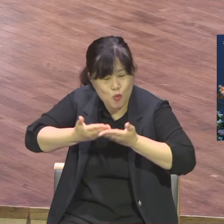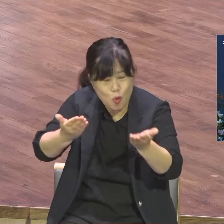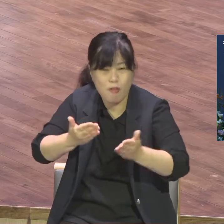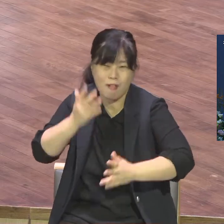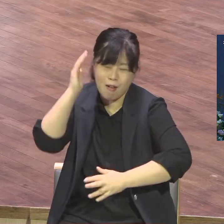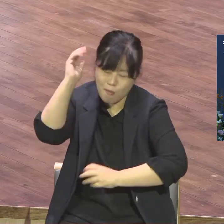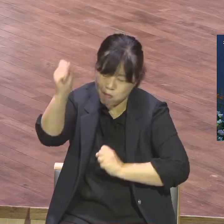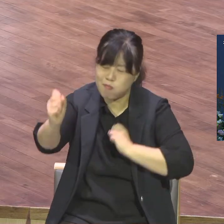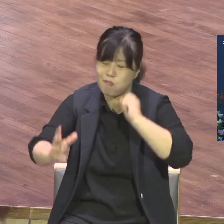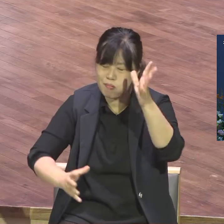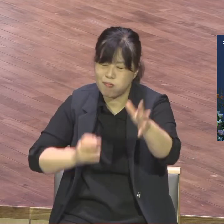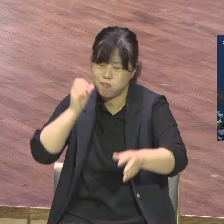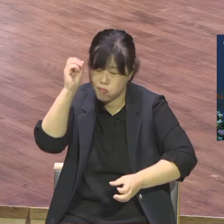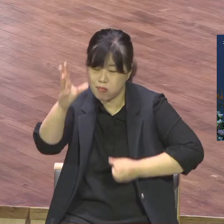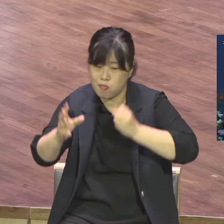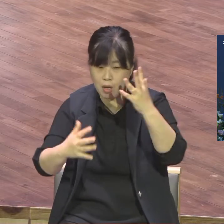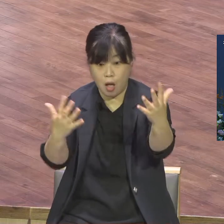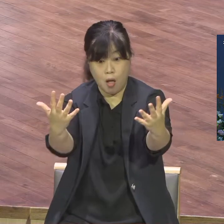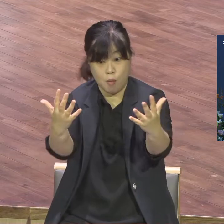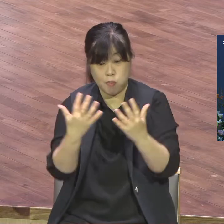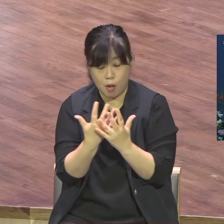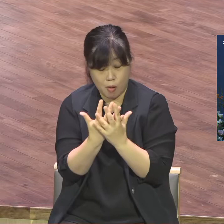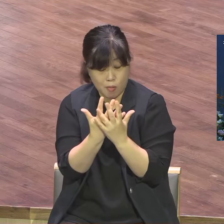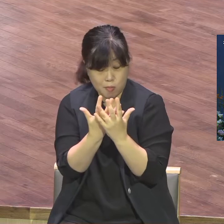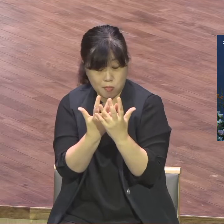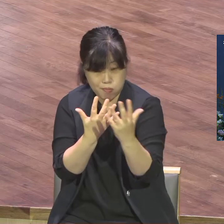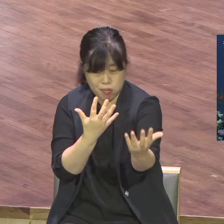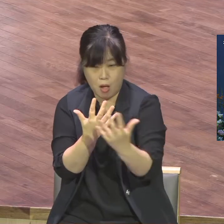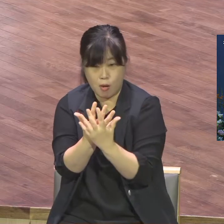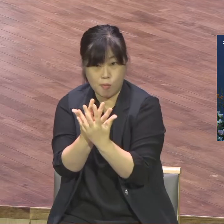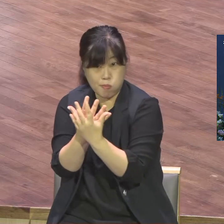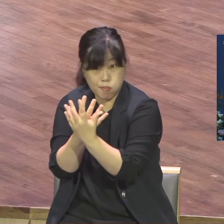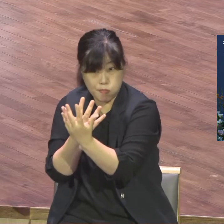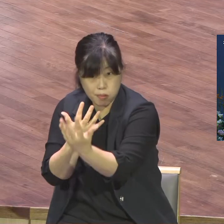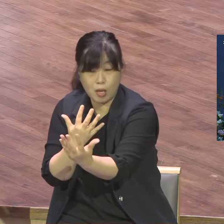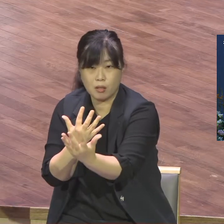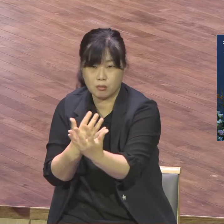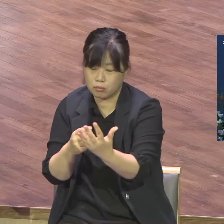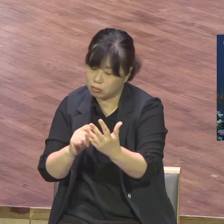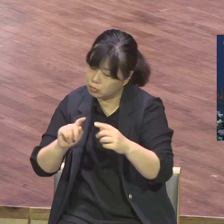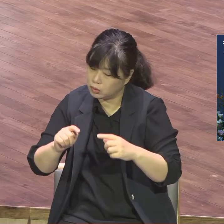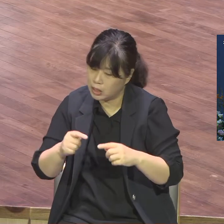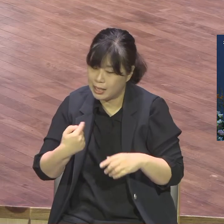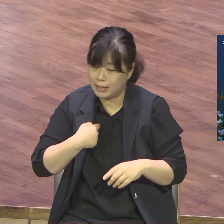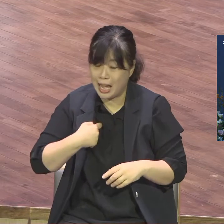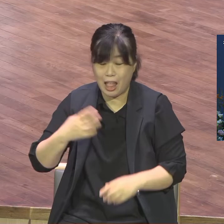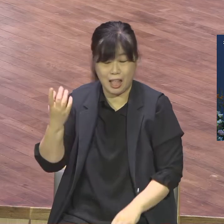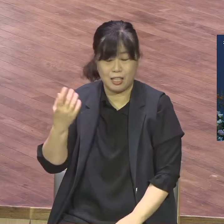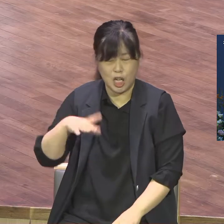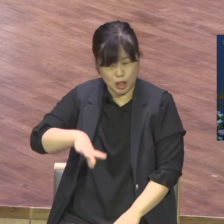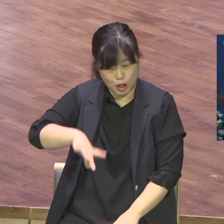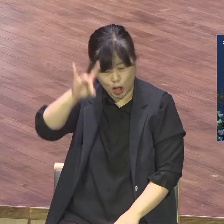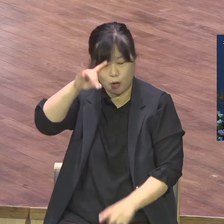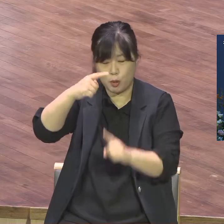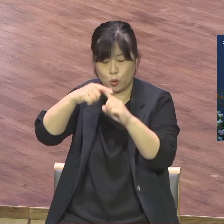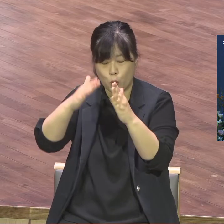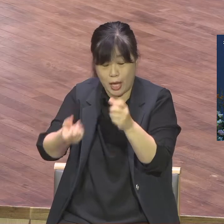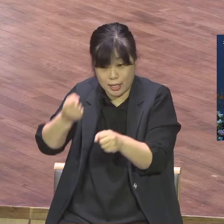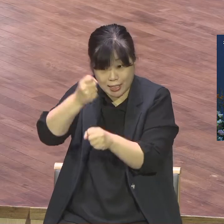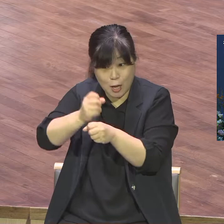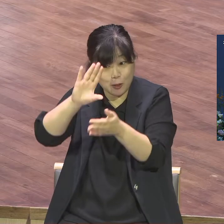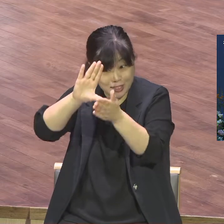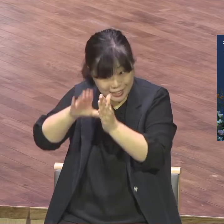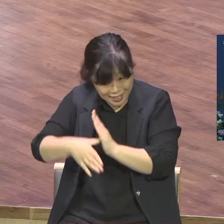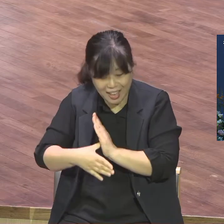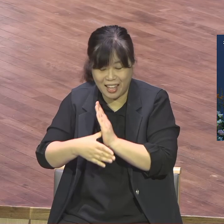뭐 사람들이 몰려와가지고 아 지하실에서 말이 개척하는데 그 교인 들어봐야 한 200명 꽉 차요. 300명인데